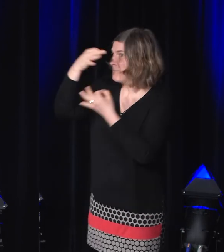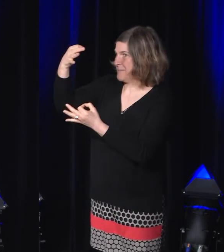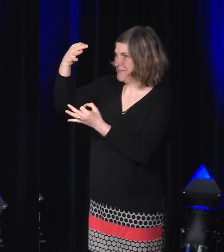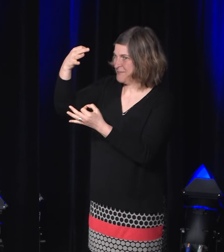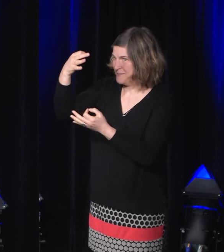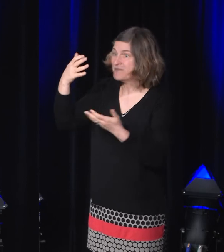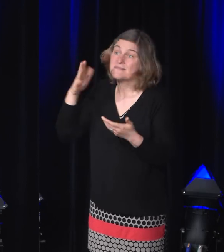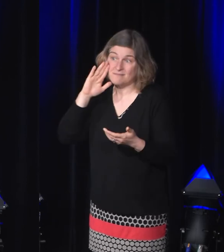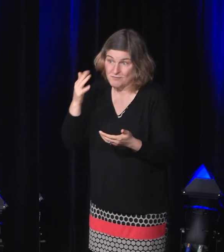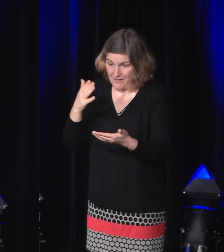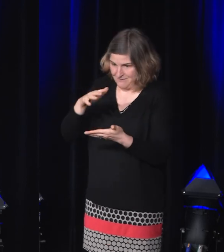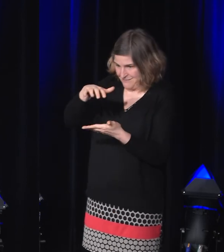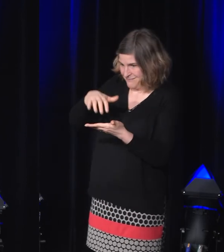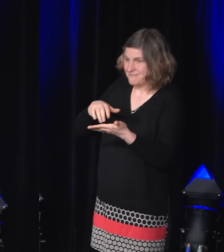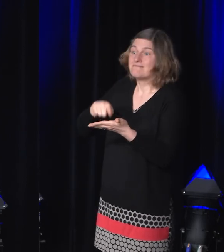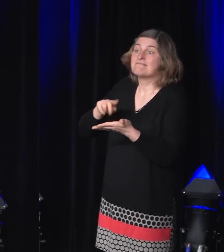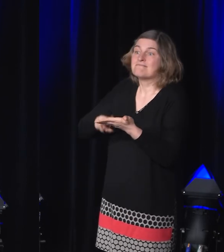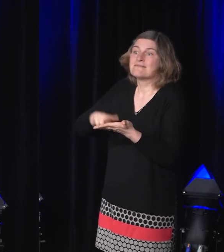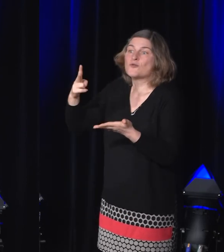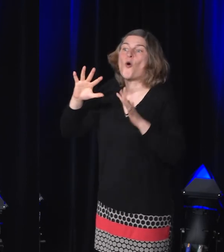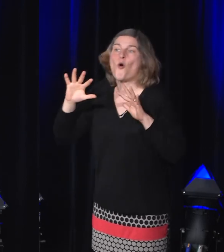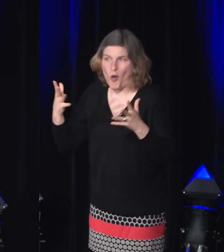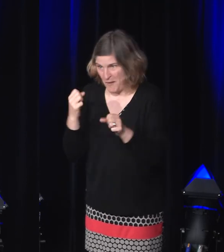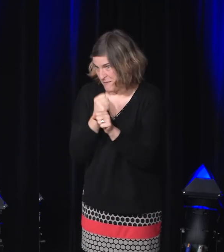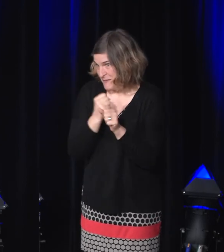pour trouver des traductions, pour traduire des poètes.